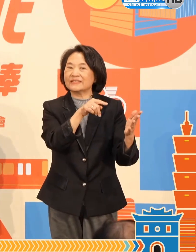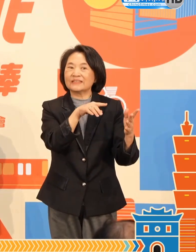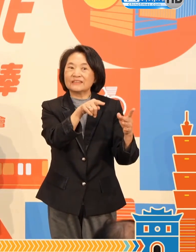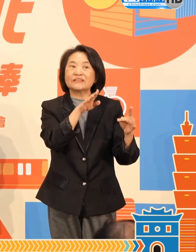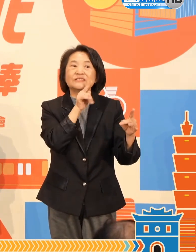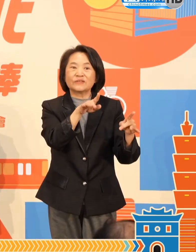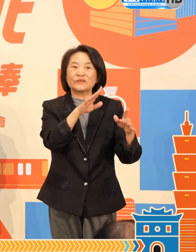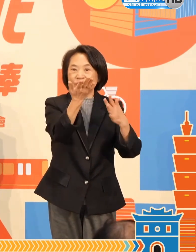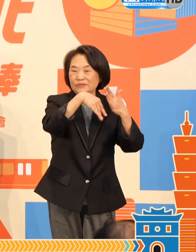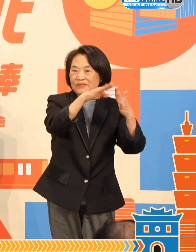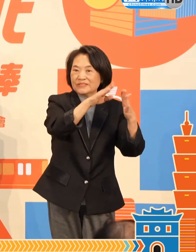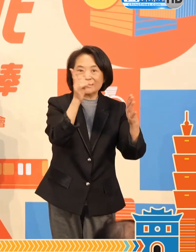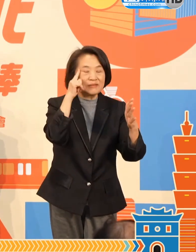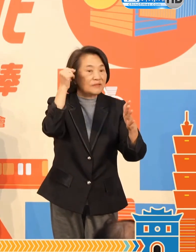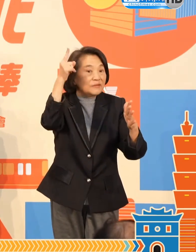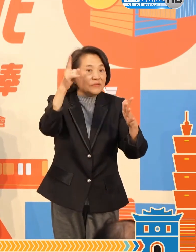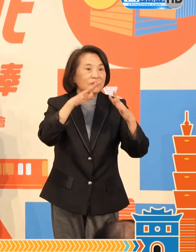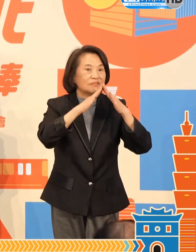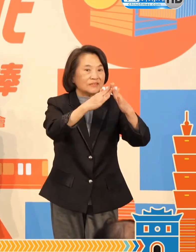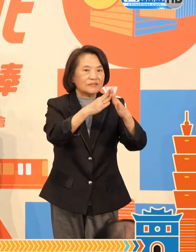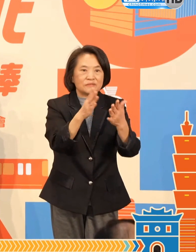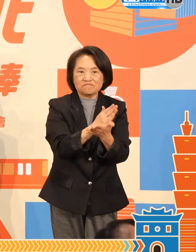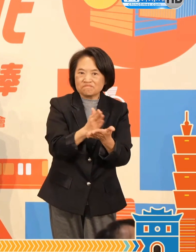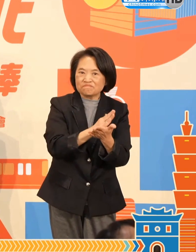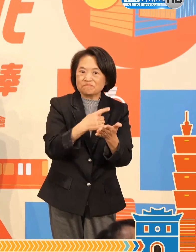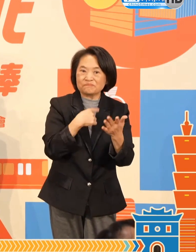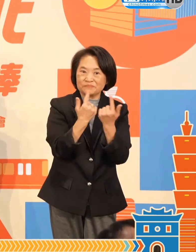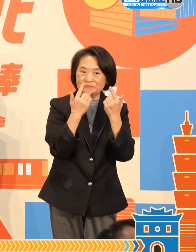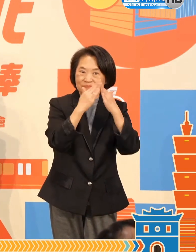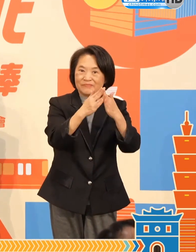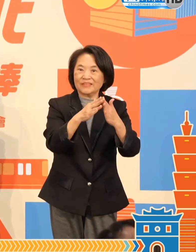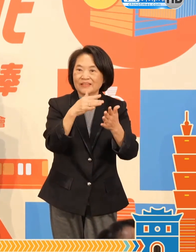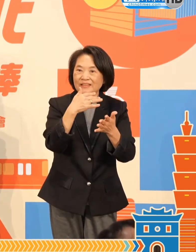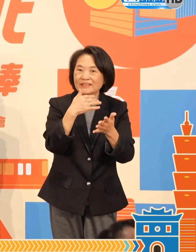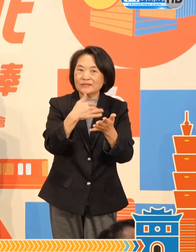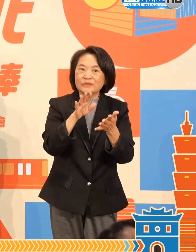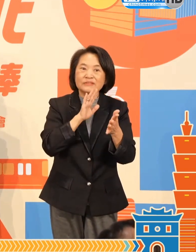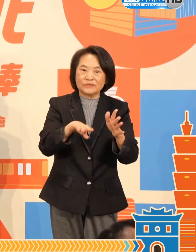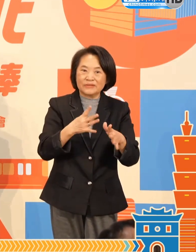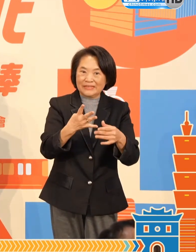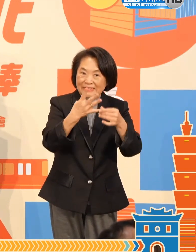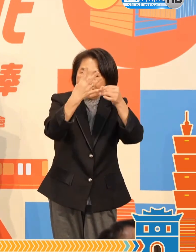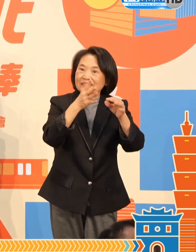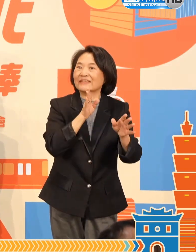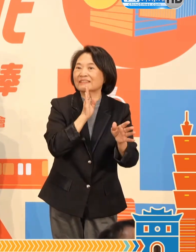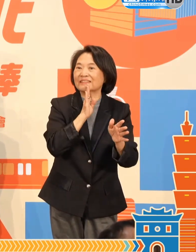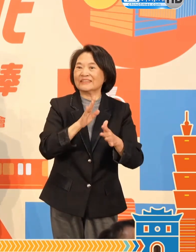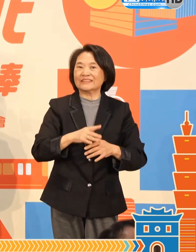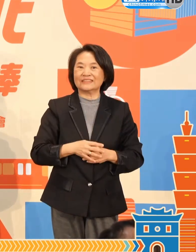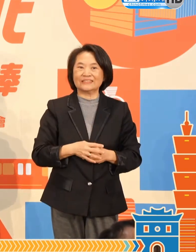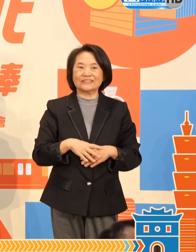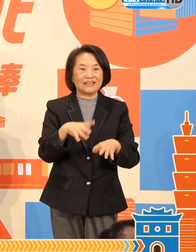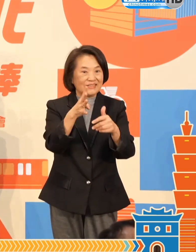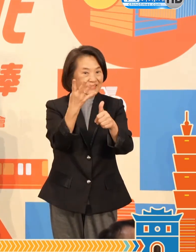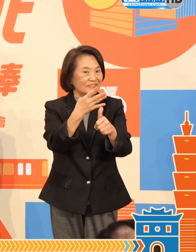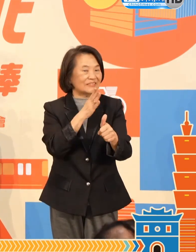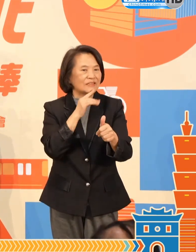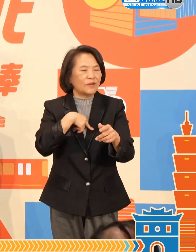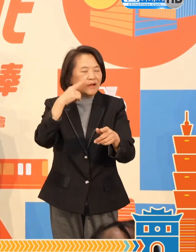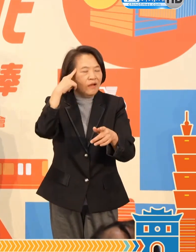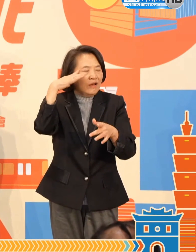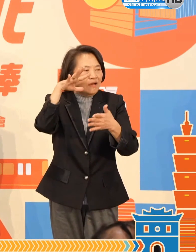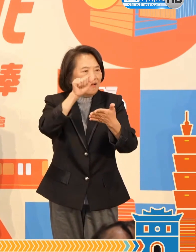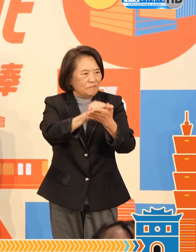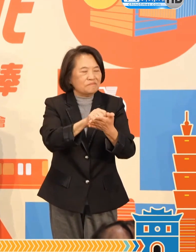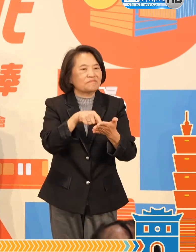桑管理学院的智慧城市值评比里面，我们也推进到了第4。我想这一些都让我们深刻的体悟